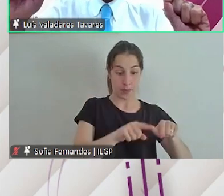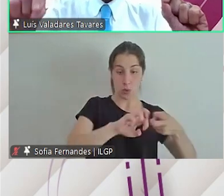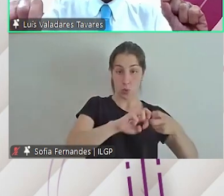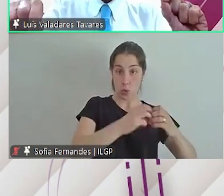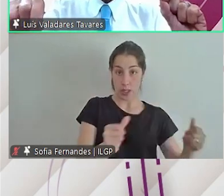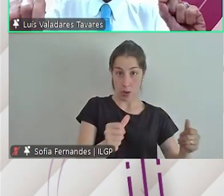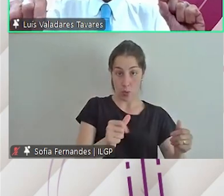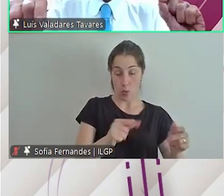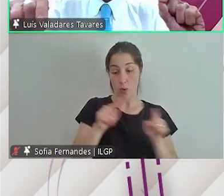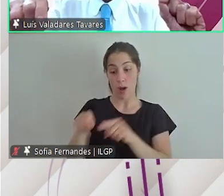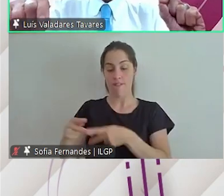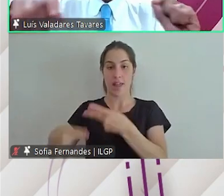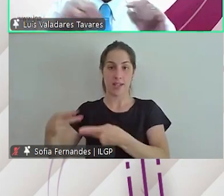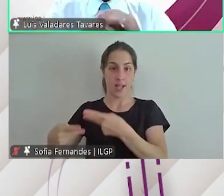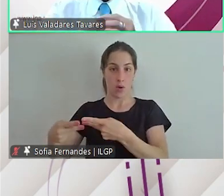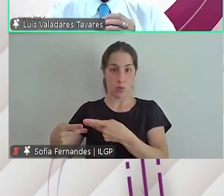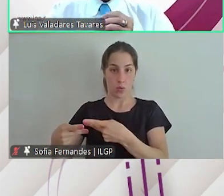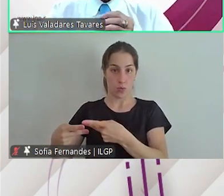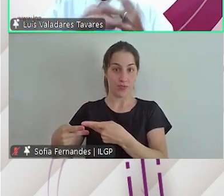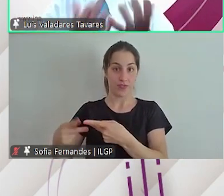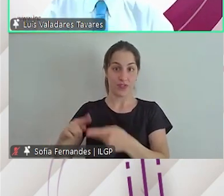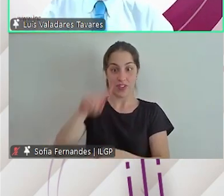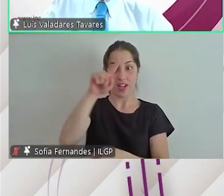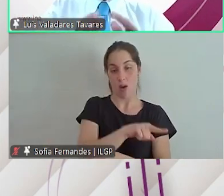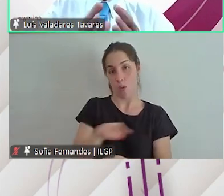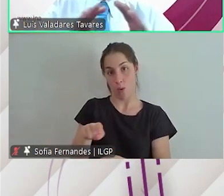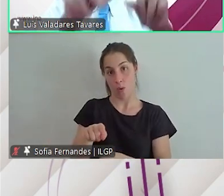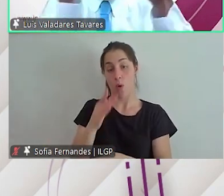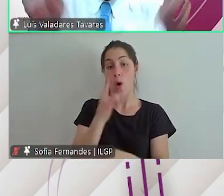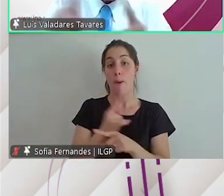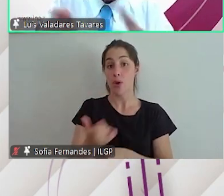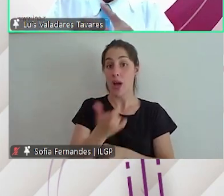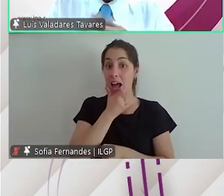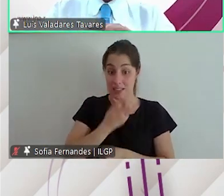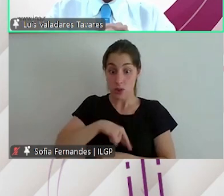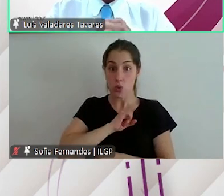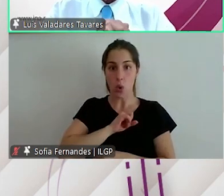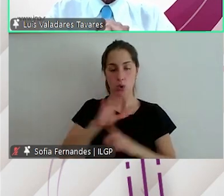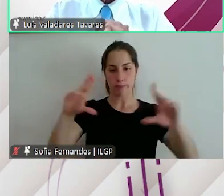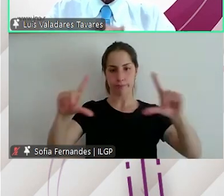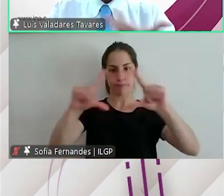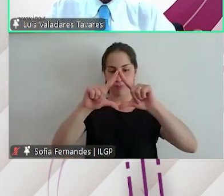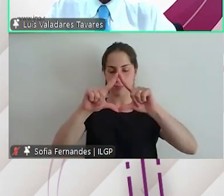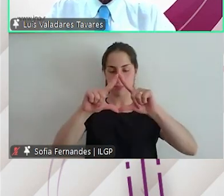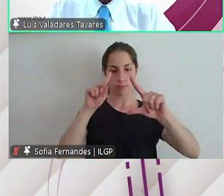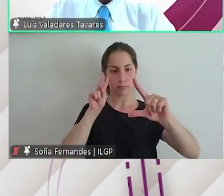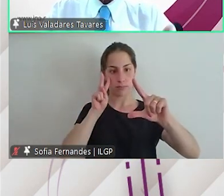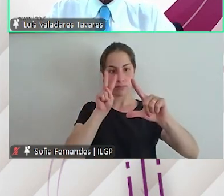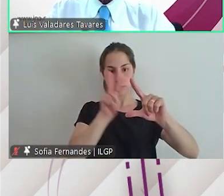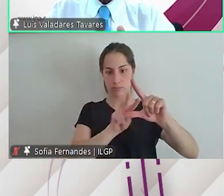soluções, avaliações. Porque quando nós conseguirmos fechar esse triângulo, o país